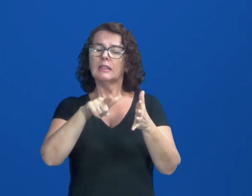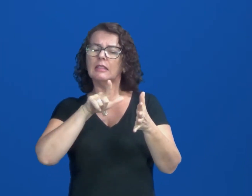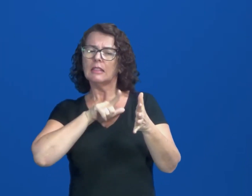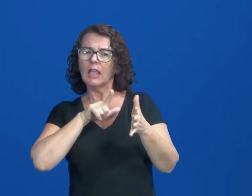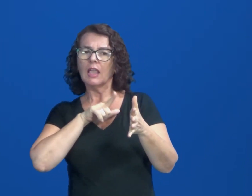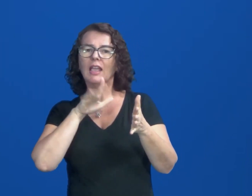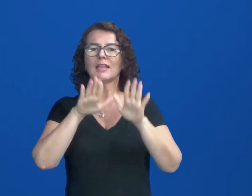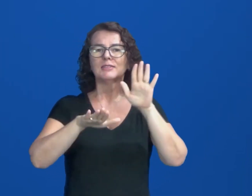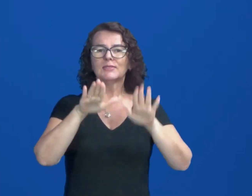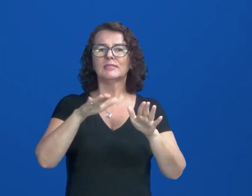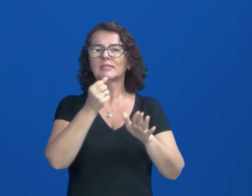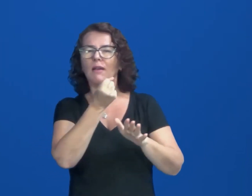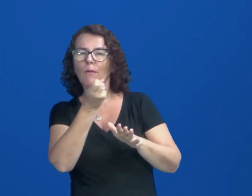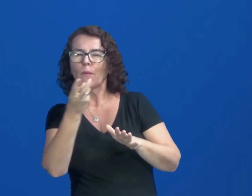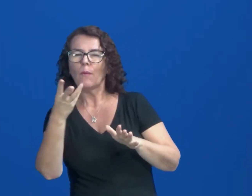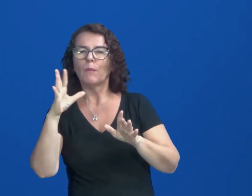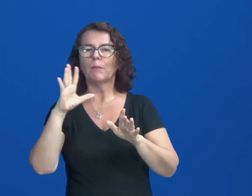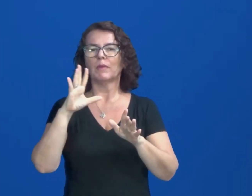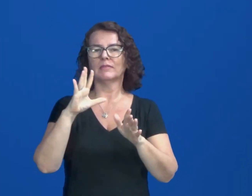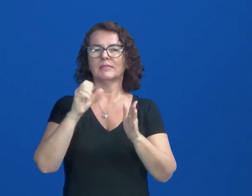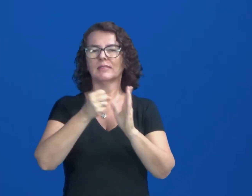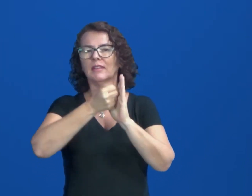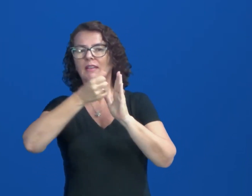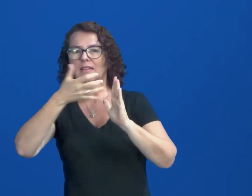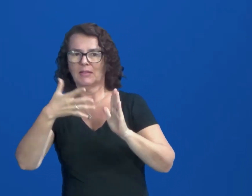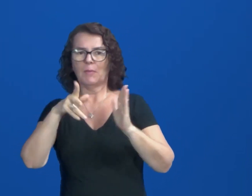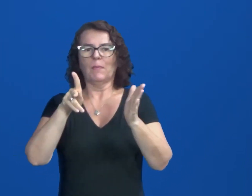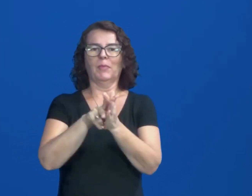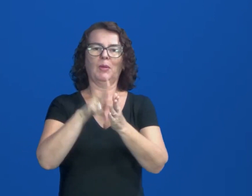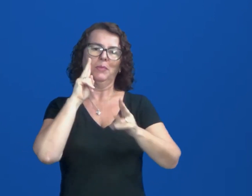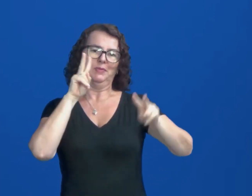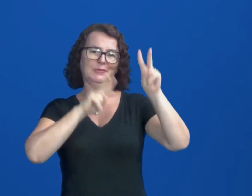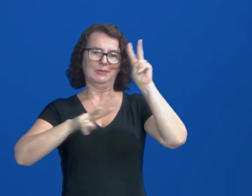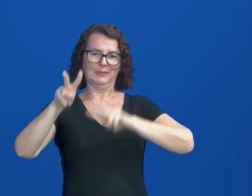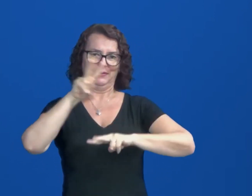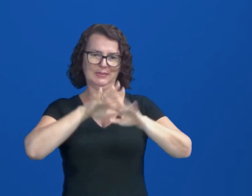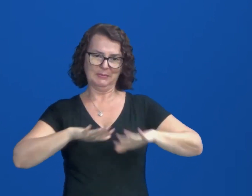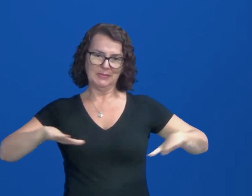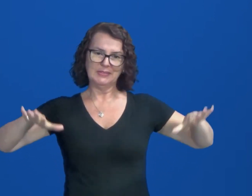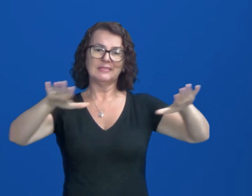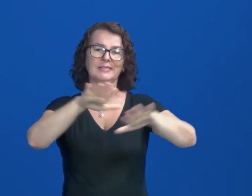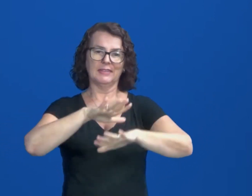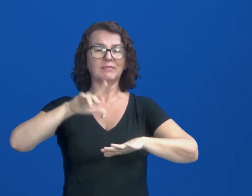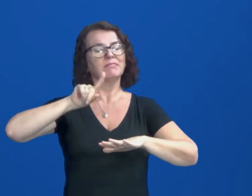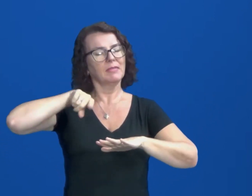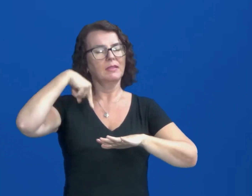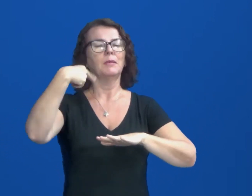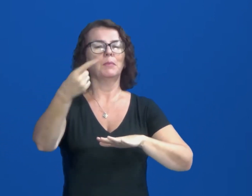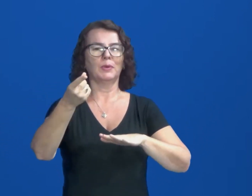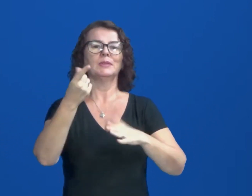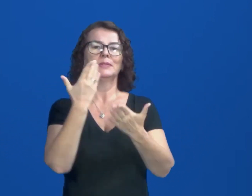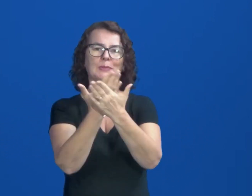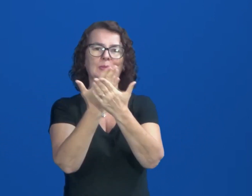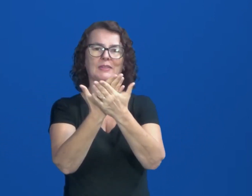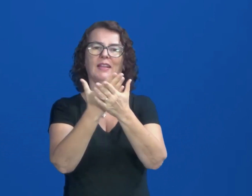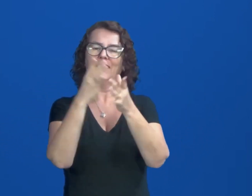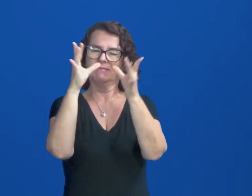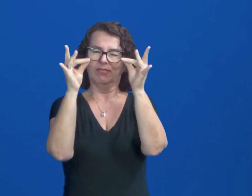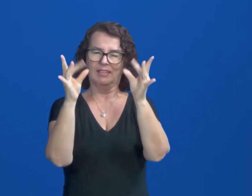sinais. E também inúmeras características por sua modalidade gestual visual detalhada, com